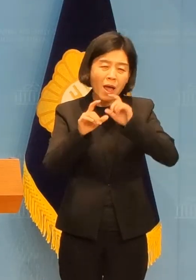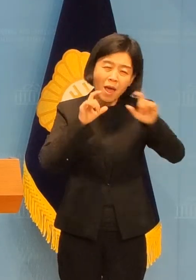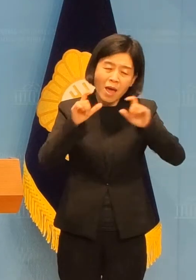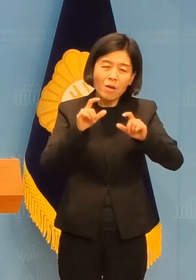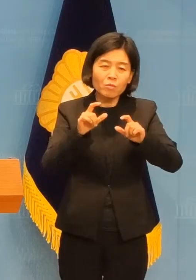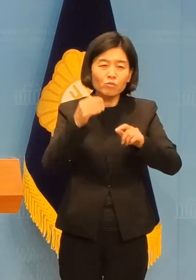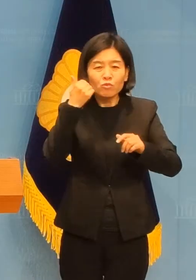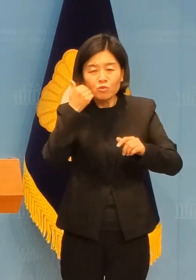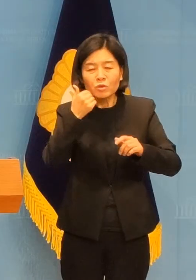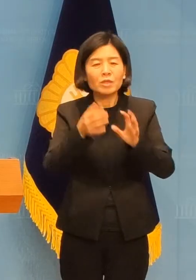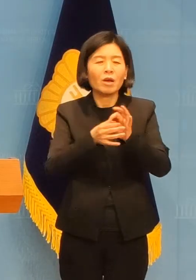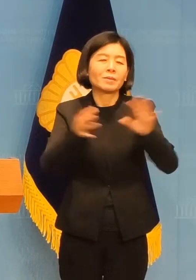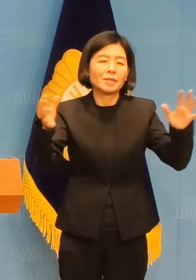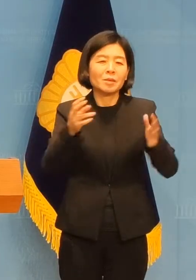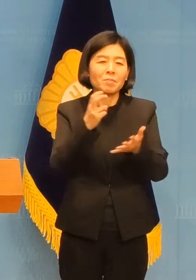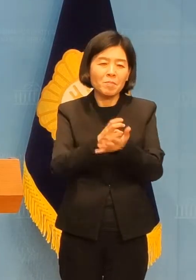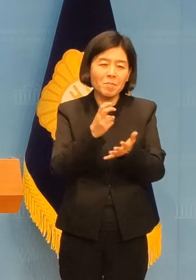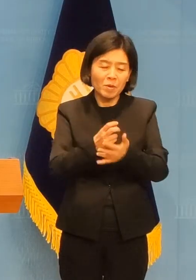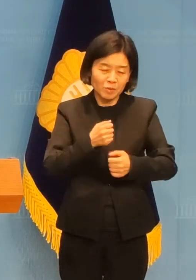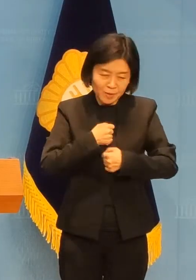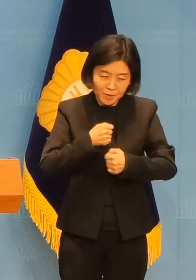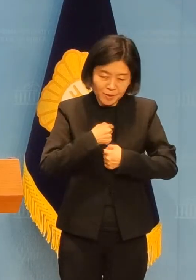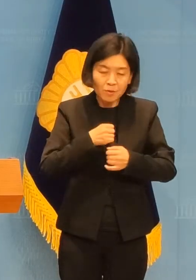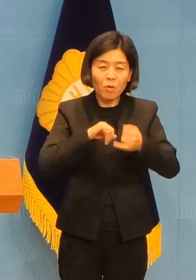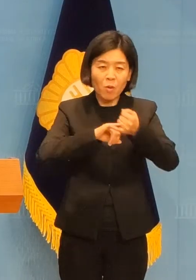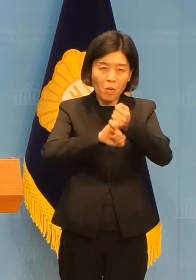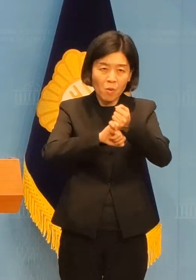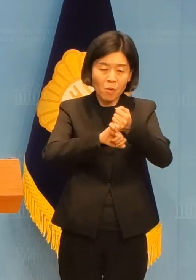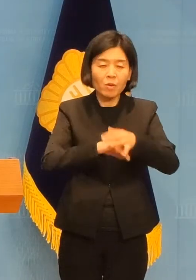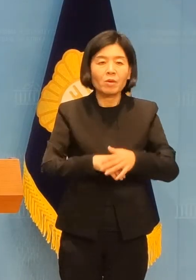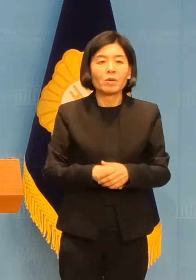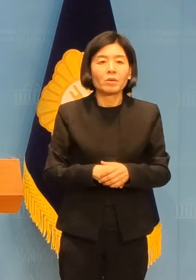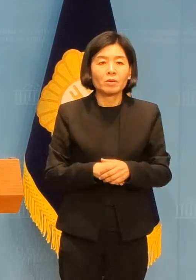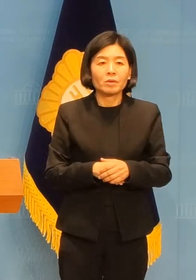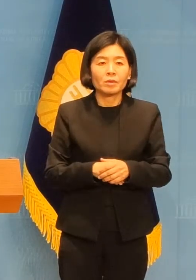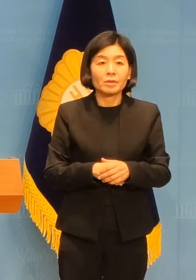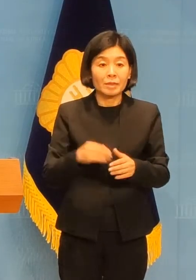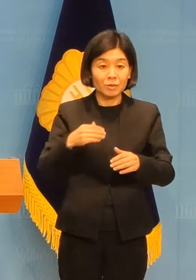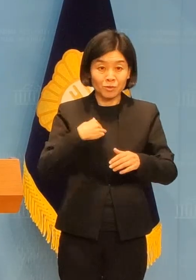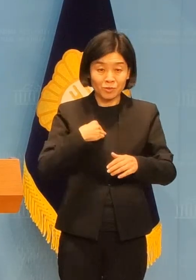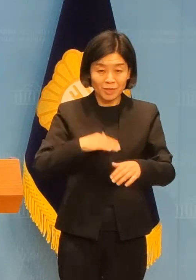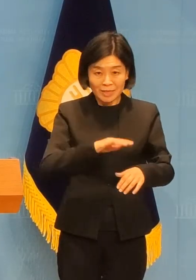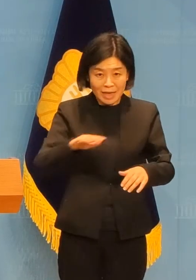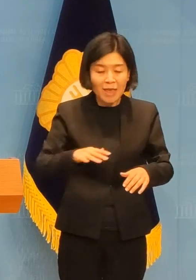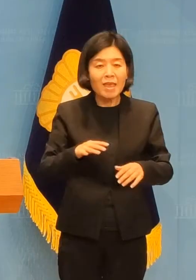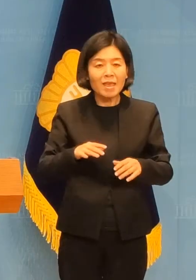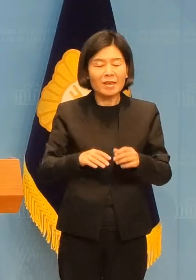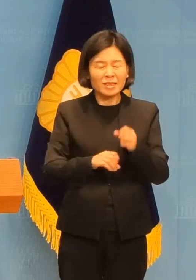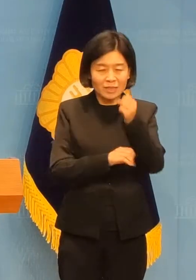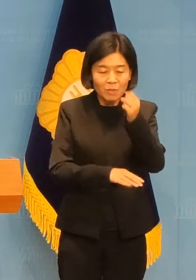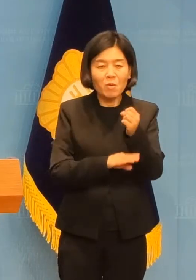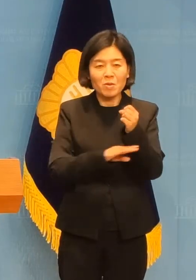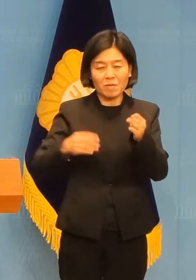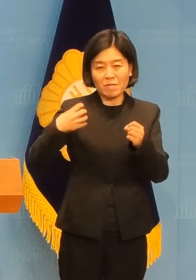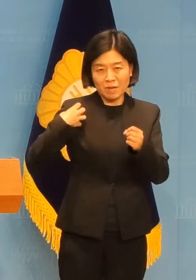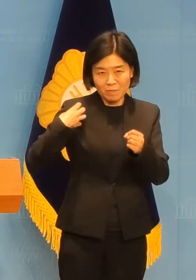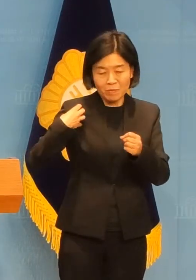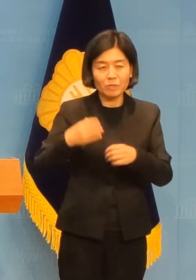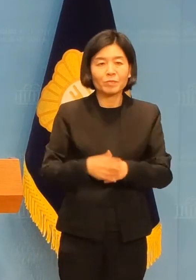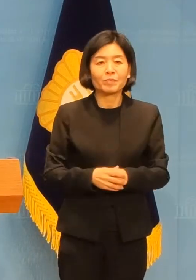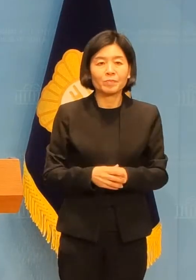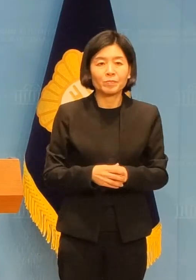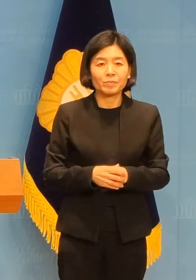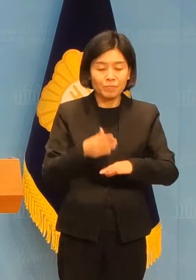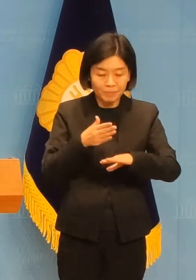원칙을 끝까지 지키겠습니다. 그것이 우리가 해야 할 최소한의 책무입니다.